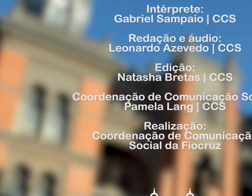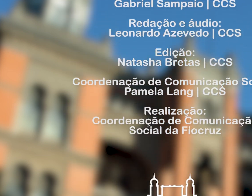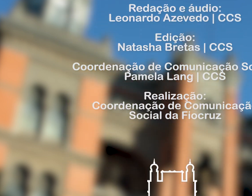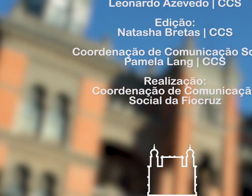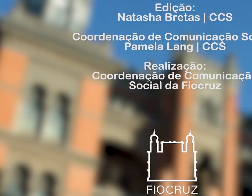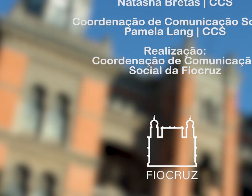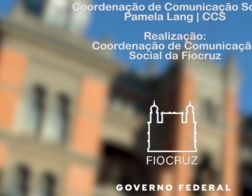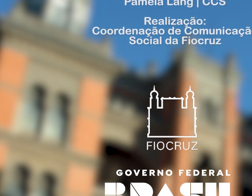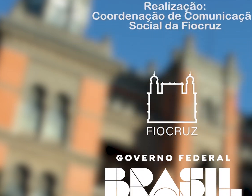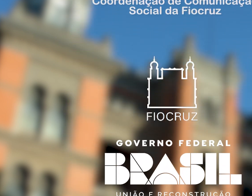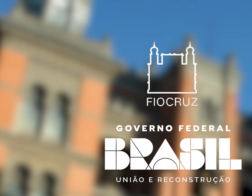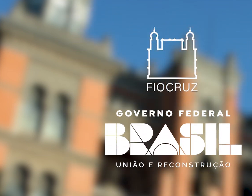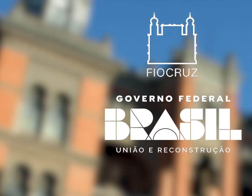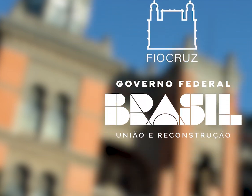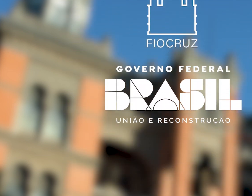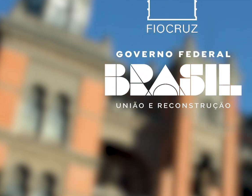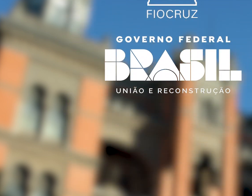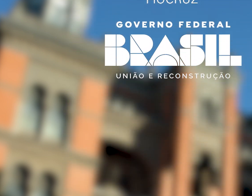Tchau!